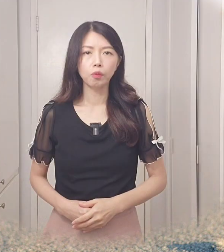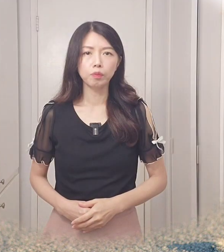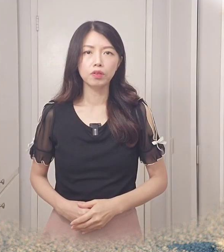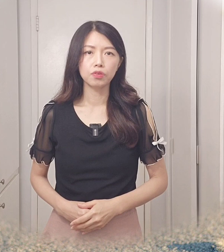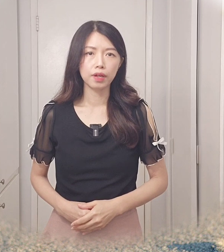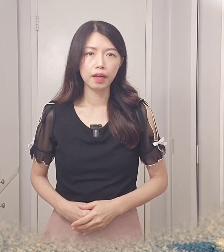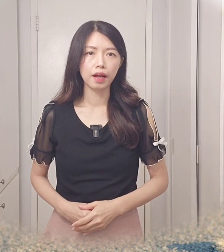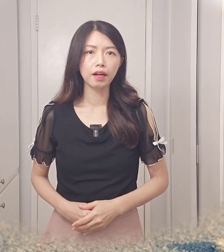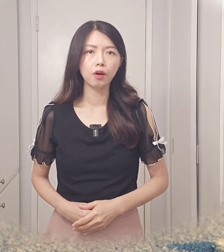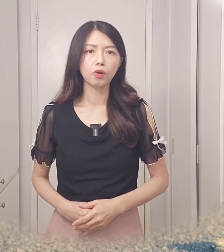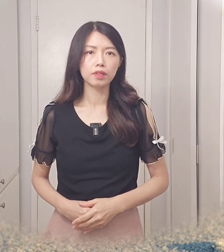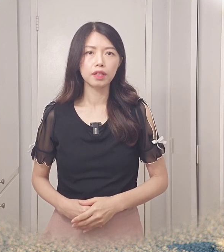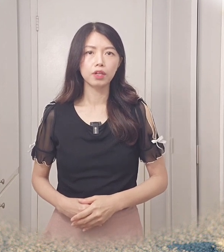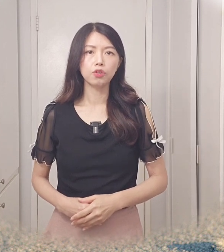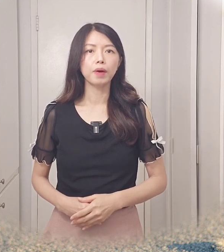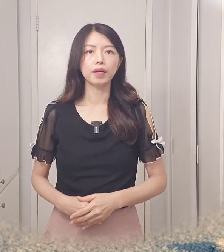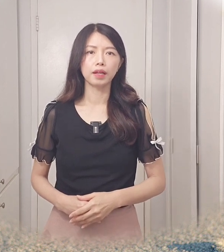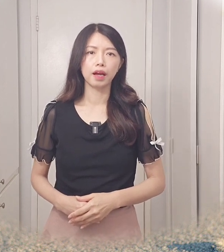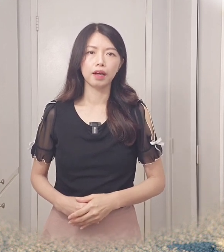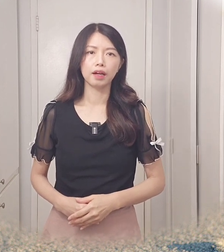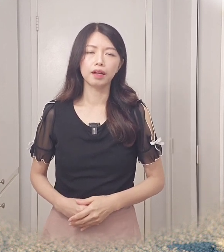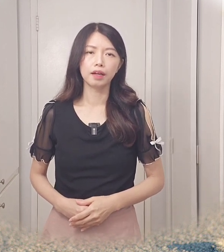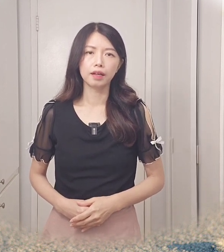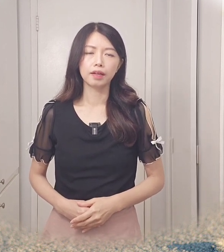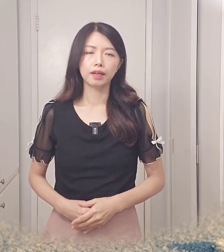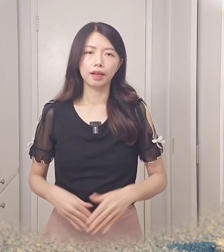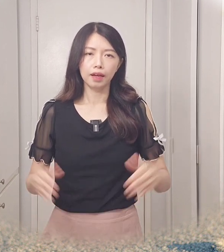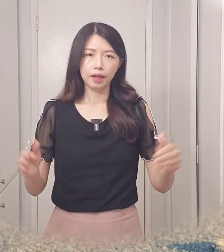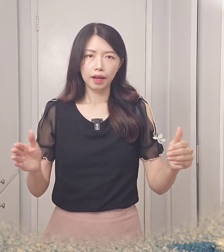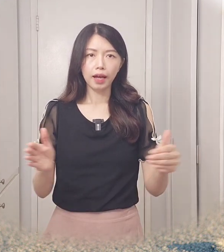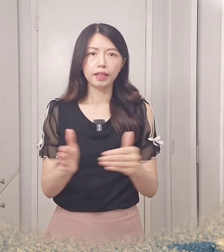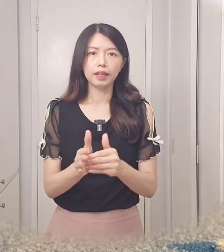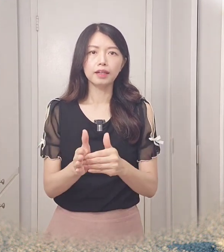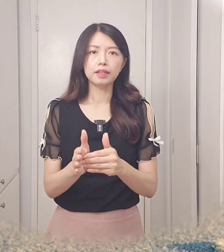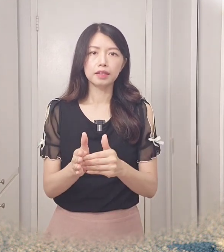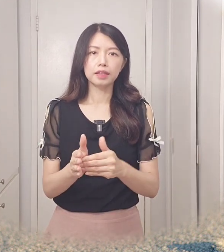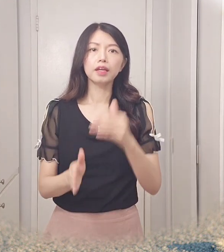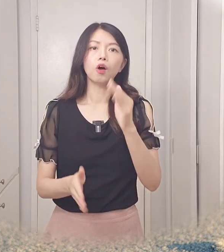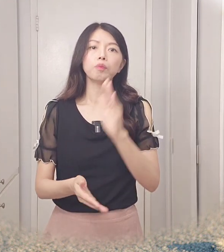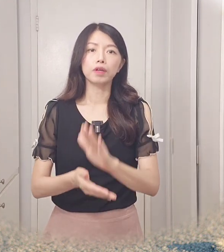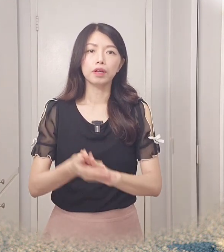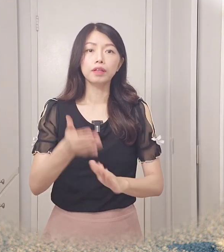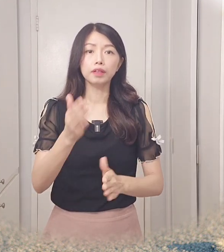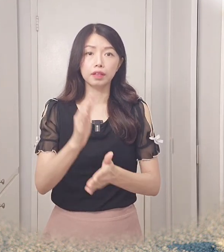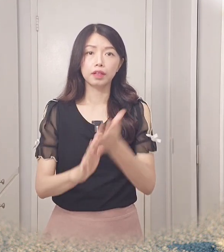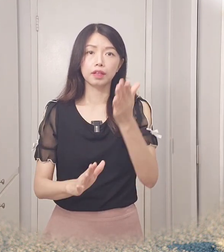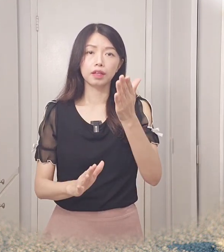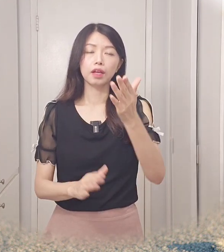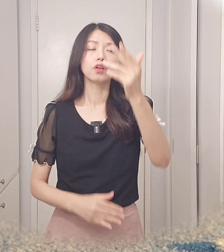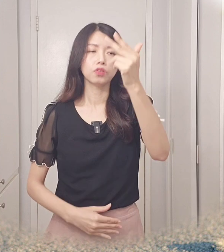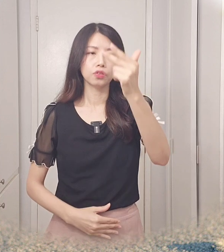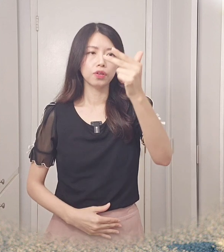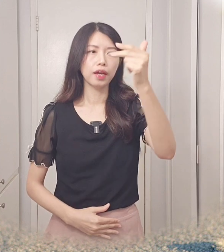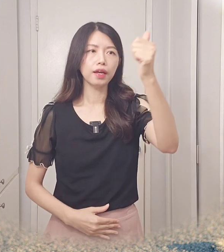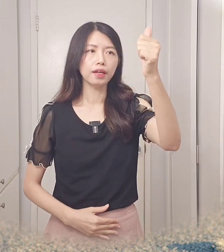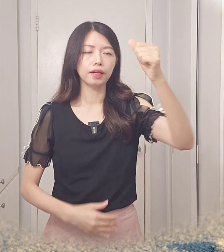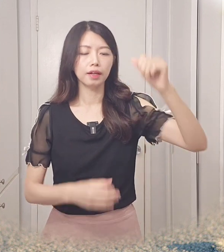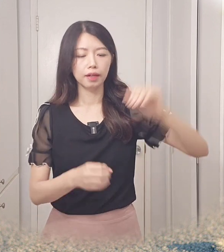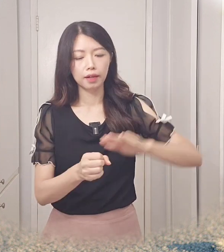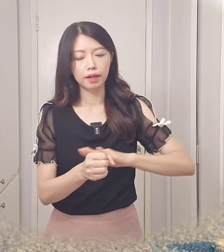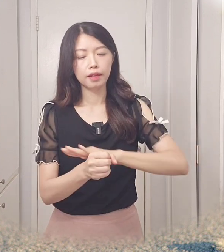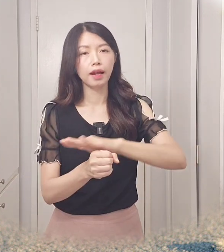한이 없는 주의 사랑 어찌 이루 말하랴. 한이 끝이 없는